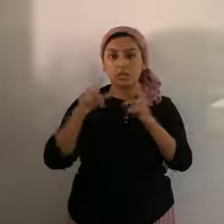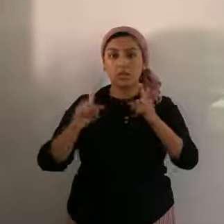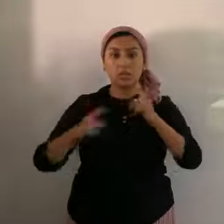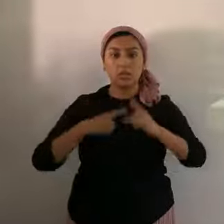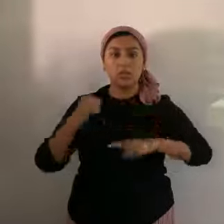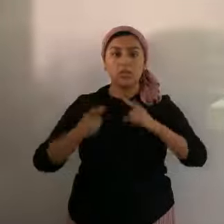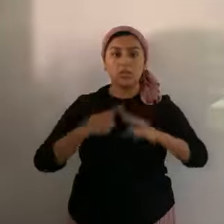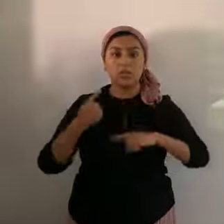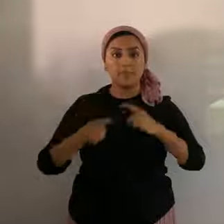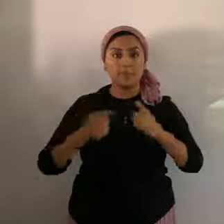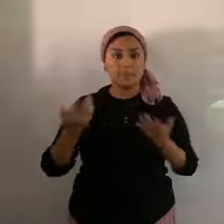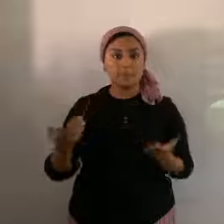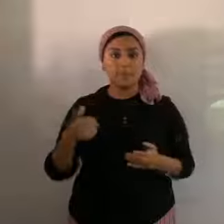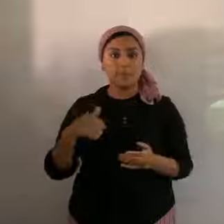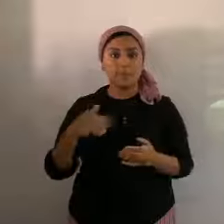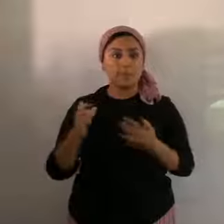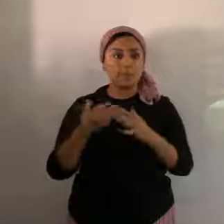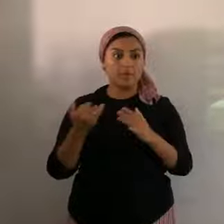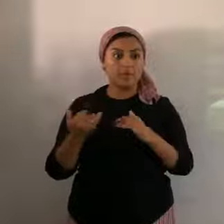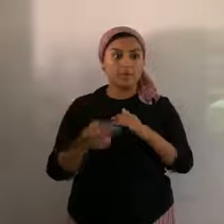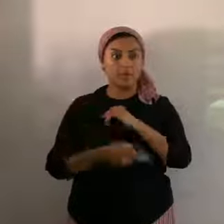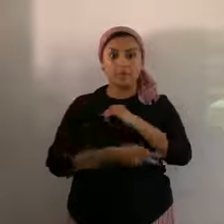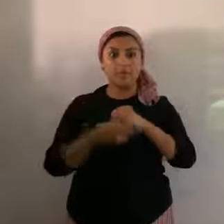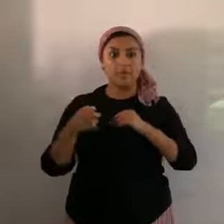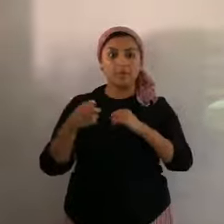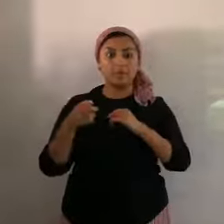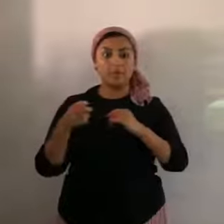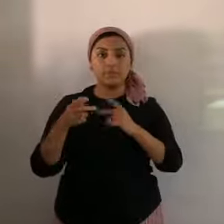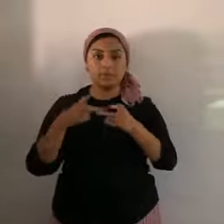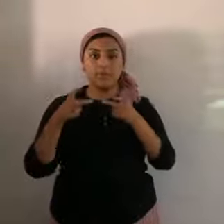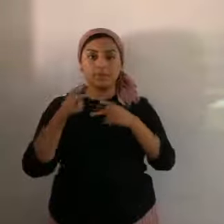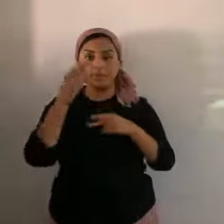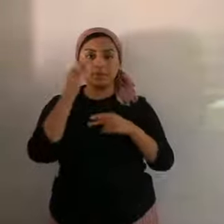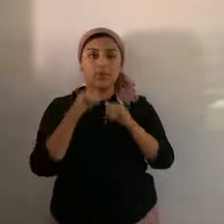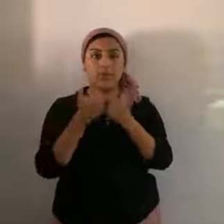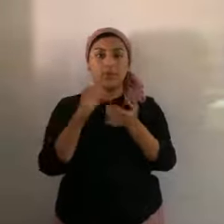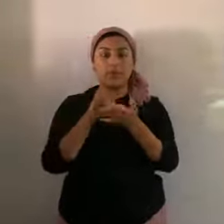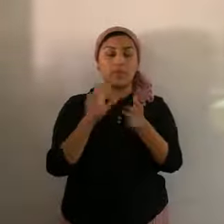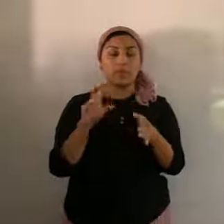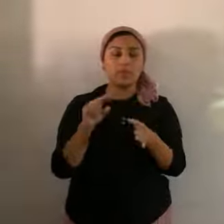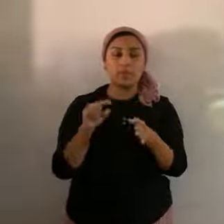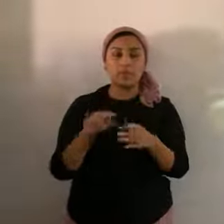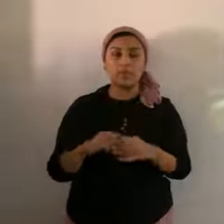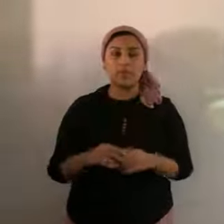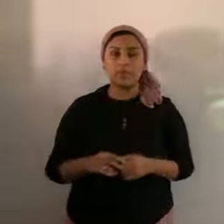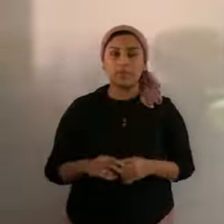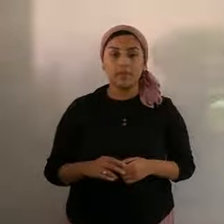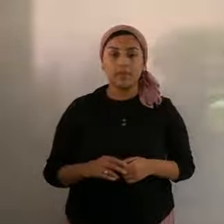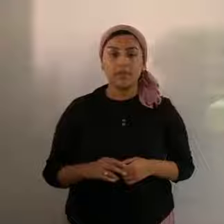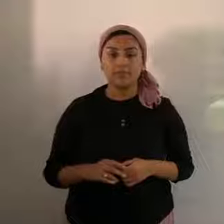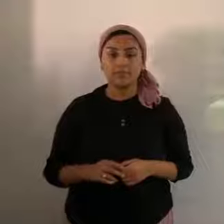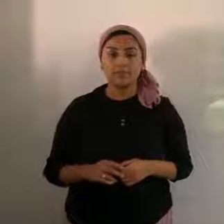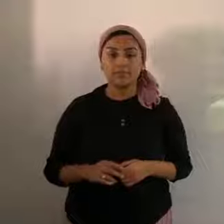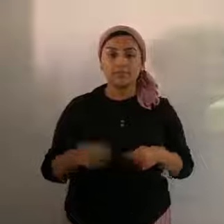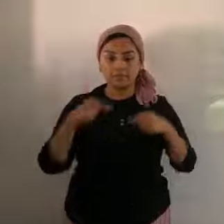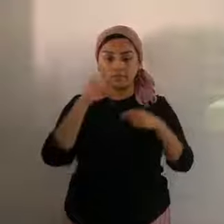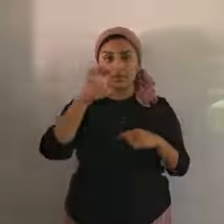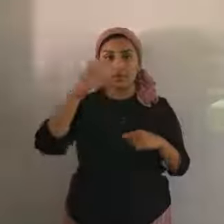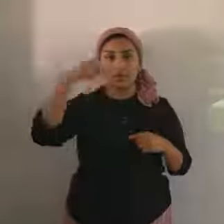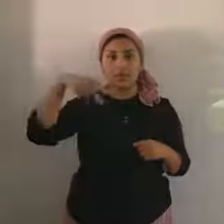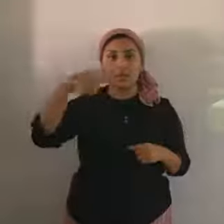yo? ¿Estaría yo usurpando, queriendo usurpar el lugar de Elohim? ¿Cómo? Es una blasfemia eso, ¿no? Entonces, a ver, vamos a